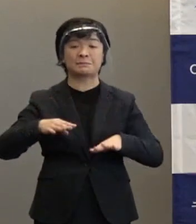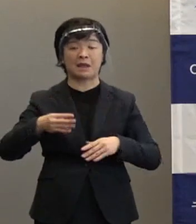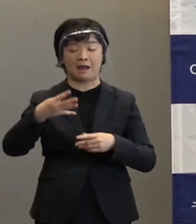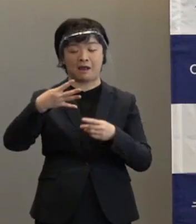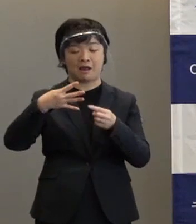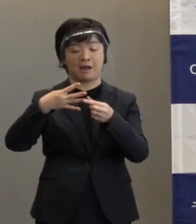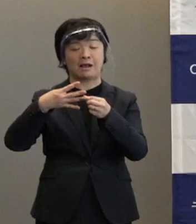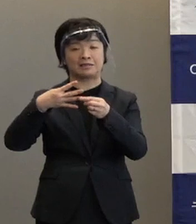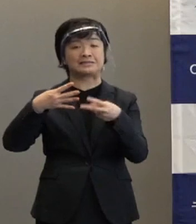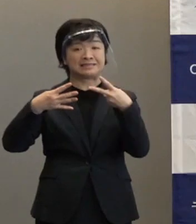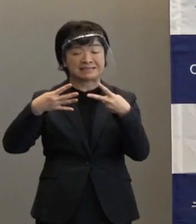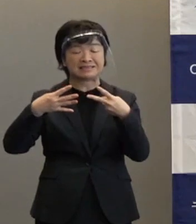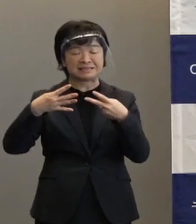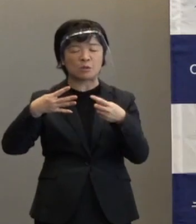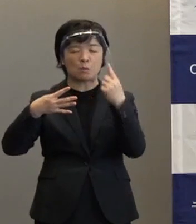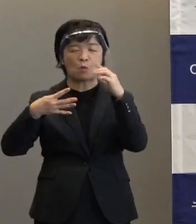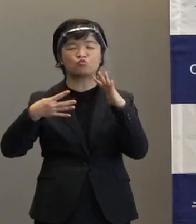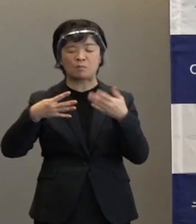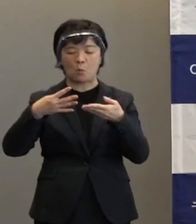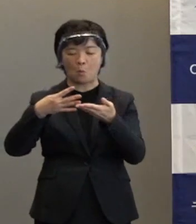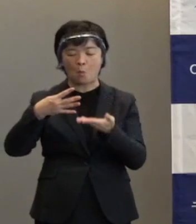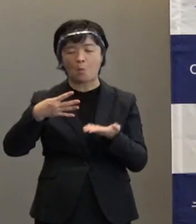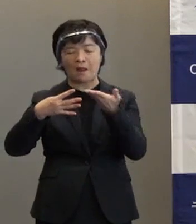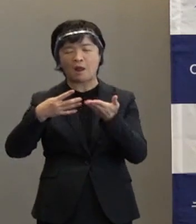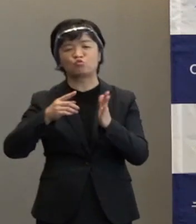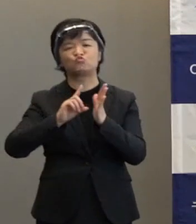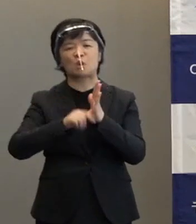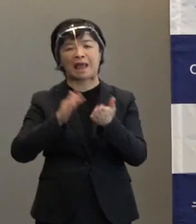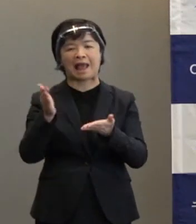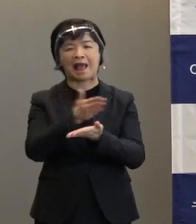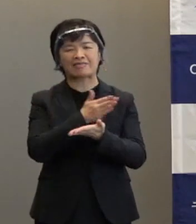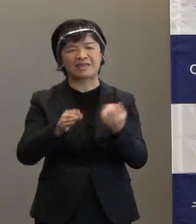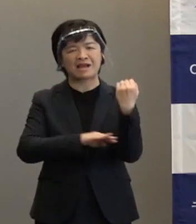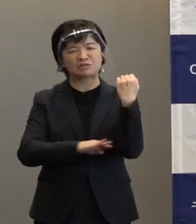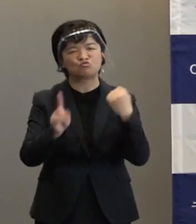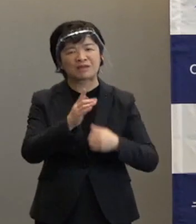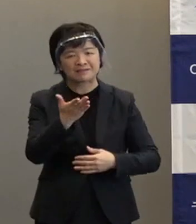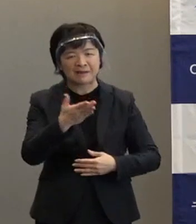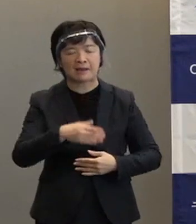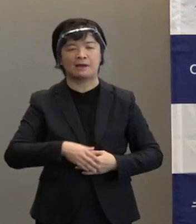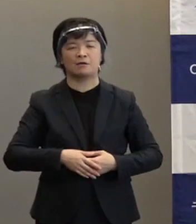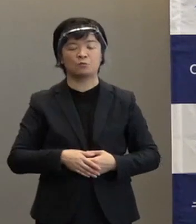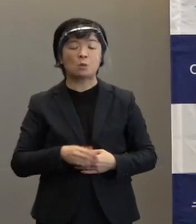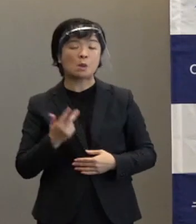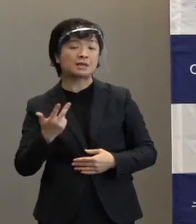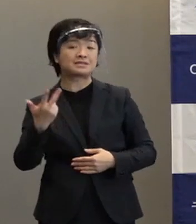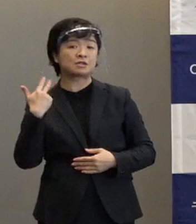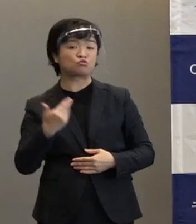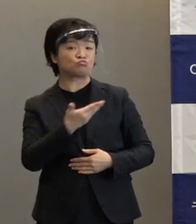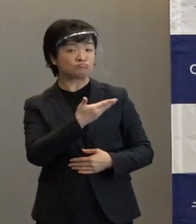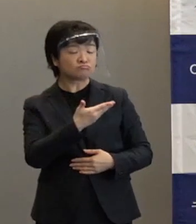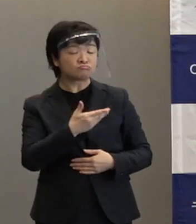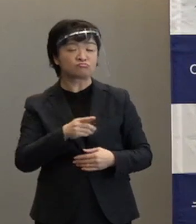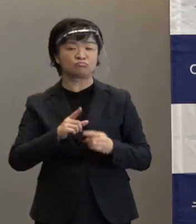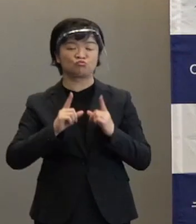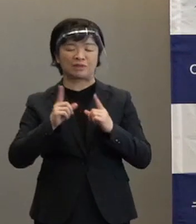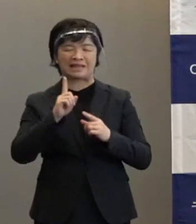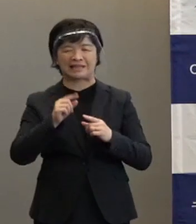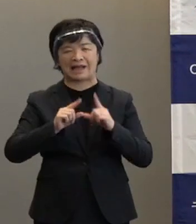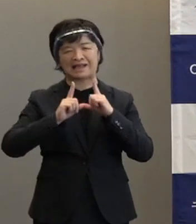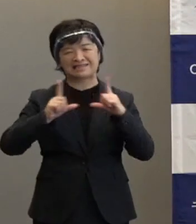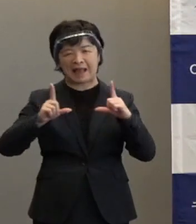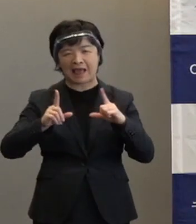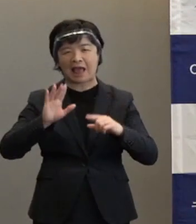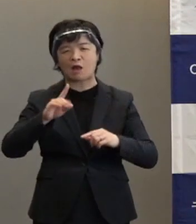するのかもしれないんですけど、現時点で、あの判断基準であったりですね、あと先週 の, あの知事の発言を踏まえて、まあ、宣言を出される場合